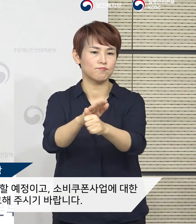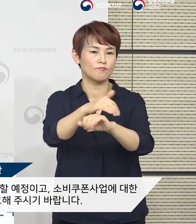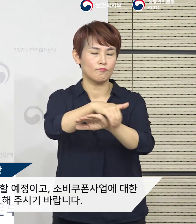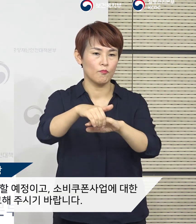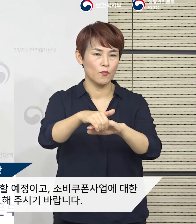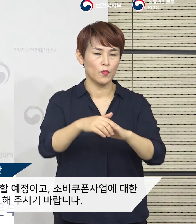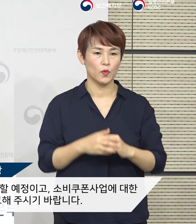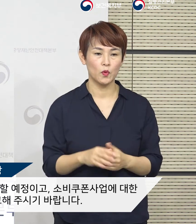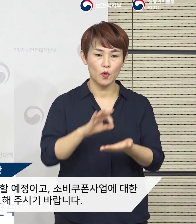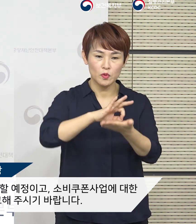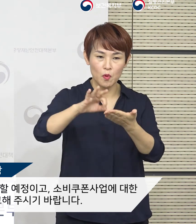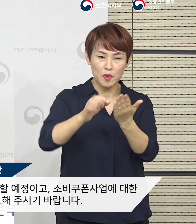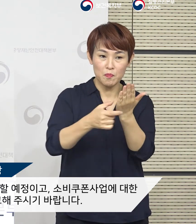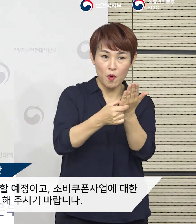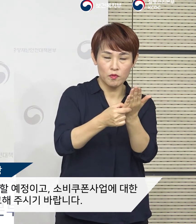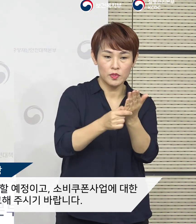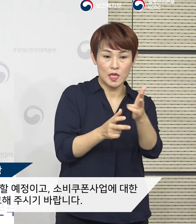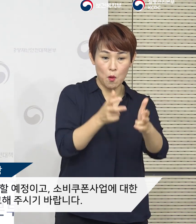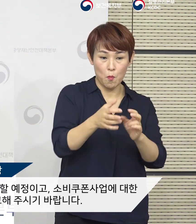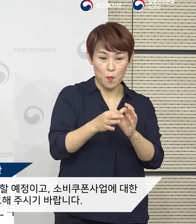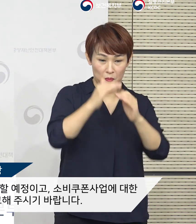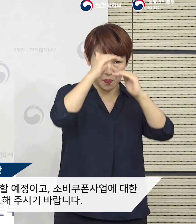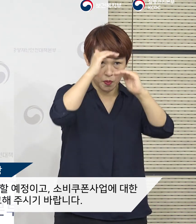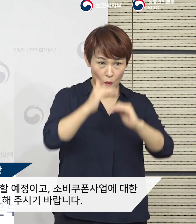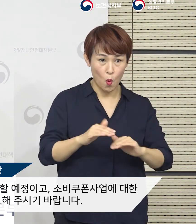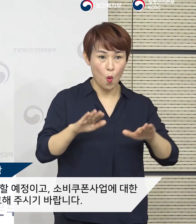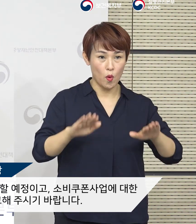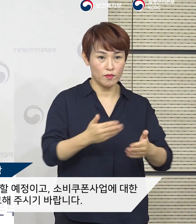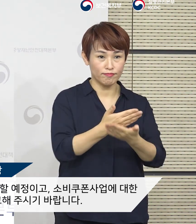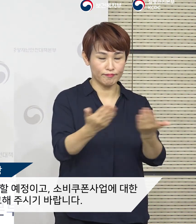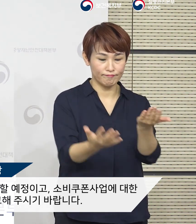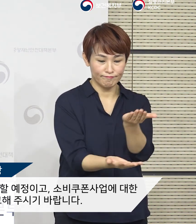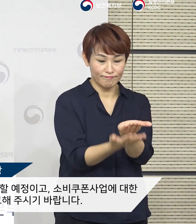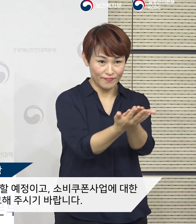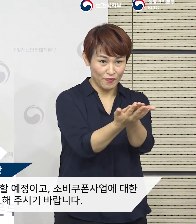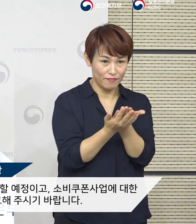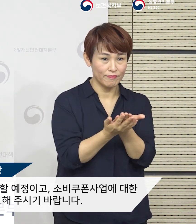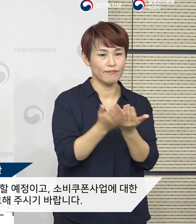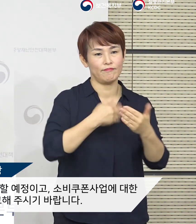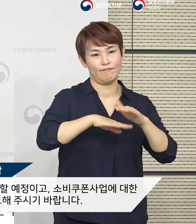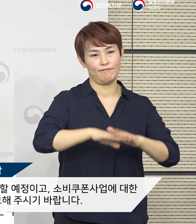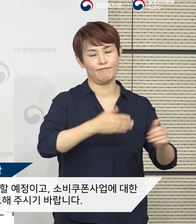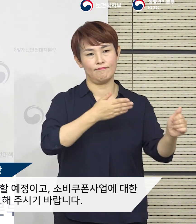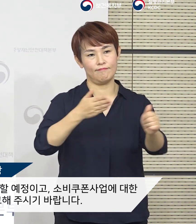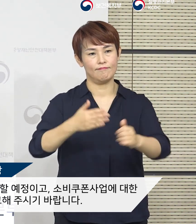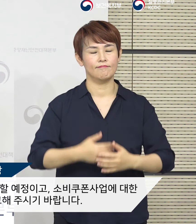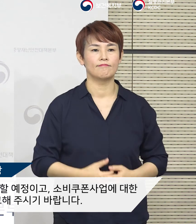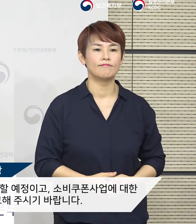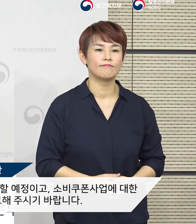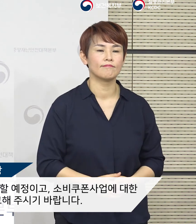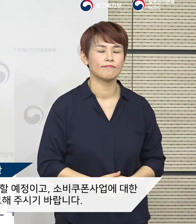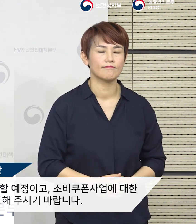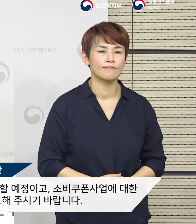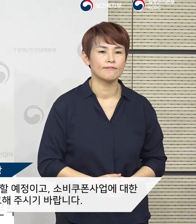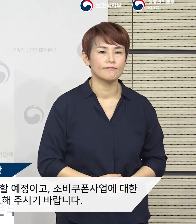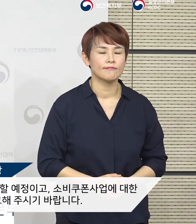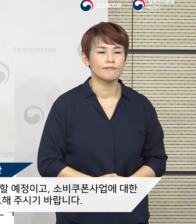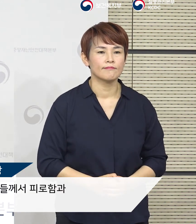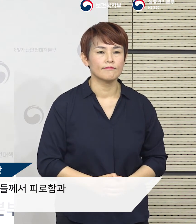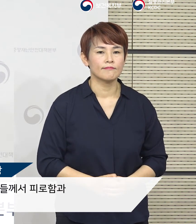예정이고 소비 쿠폰 사업에 대한 상세 내용은 오늘 배포된 관련 보도자료를 참고해 주시기 바랍니다.